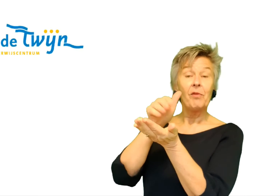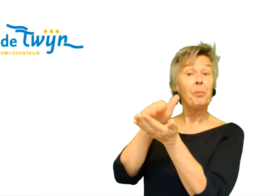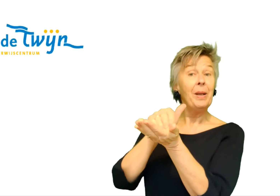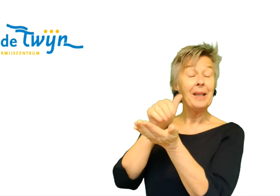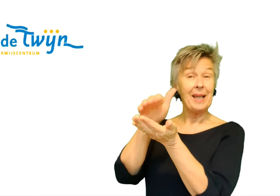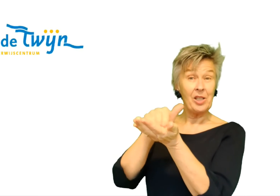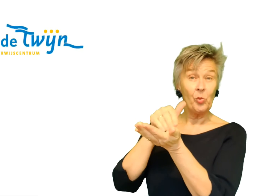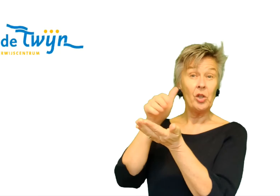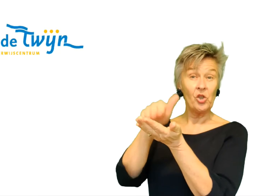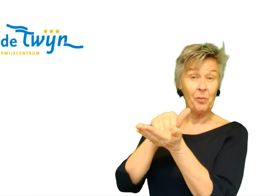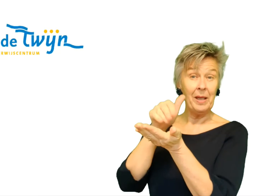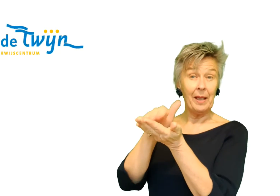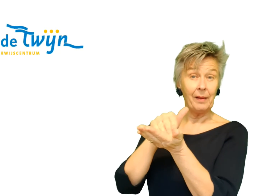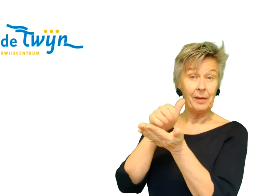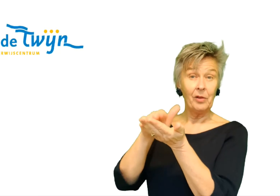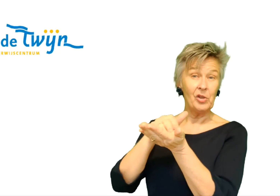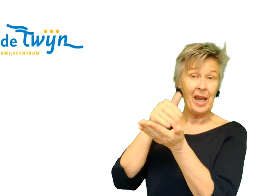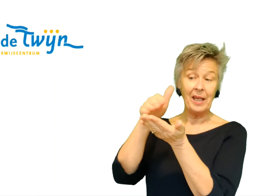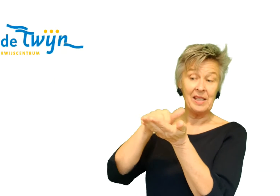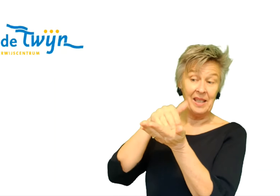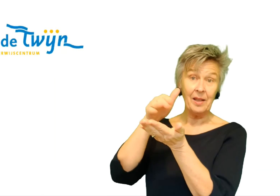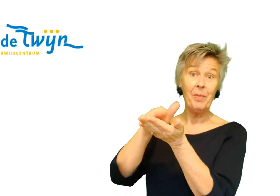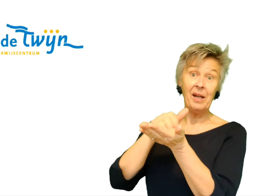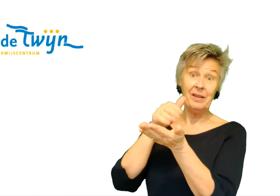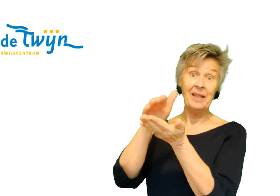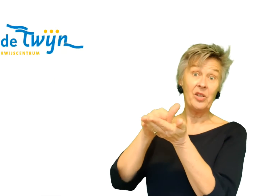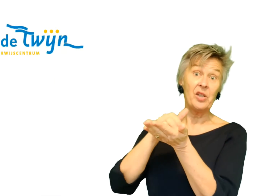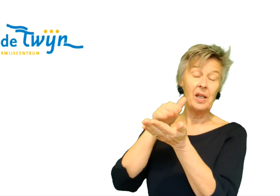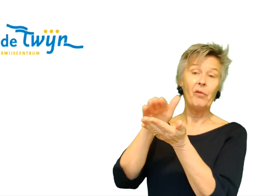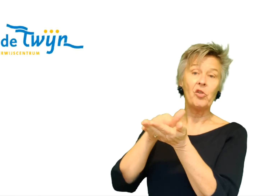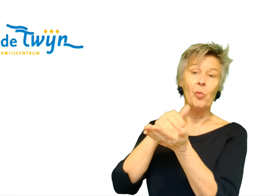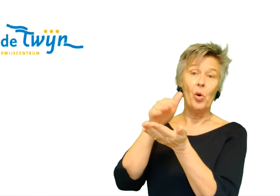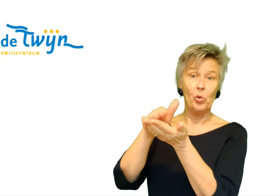Want pindakaas moet je smeren. Dus eigenlijk is dit gebaar net als hetzelfde als boter.